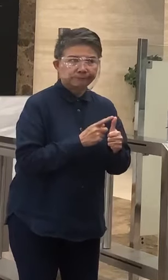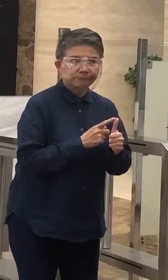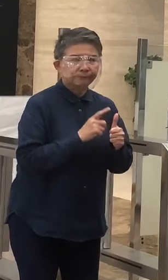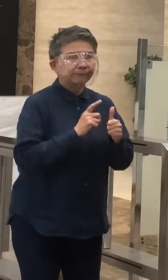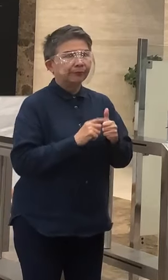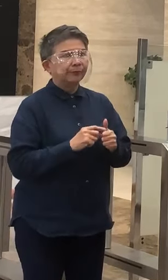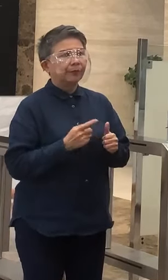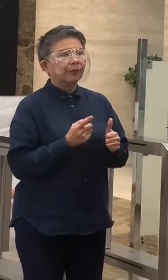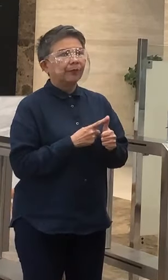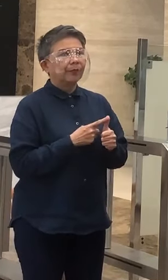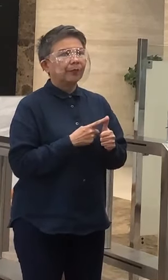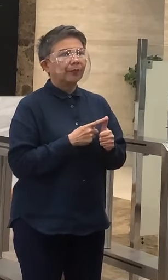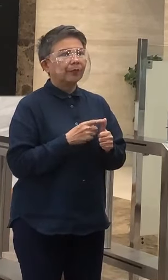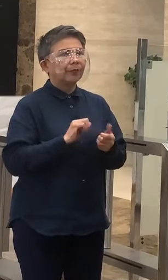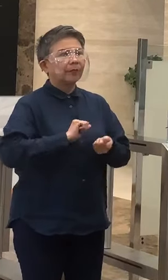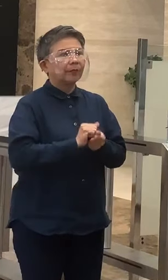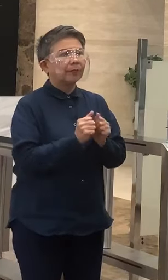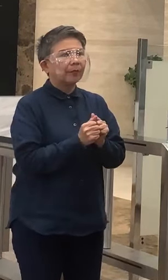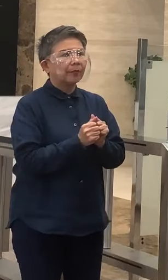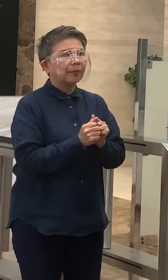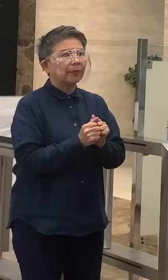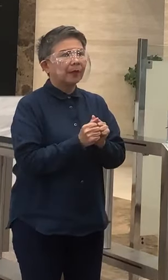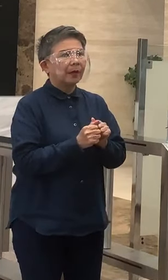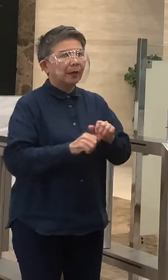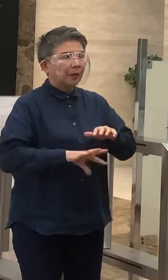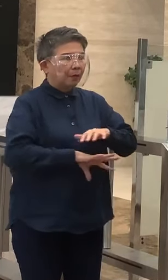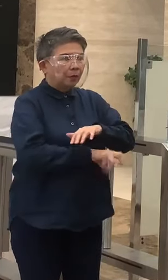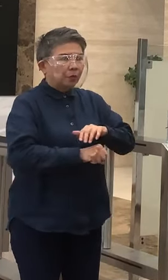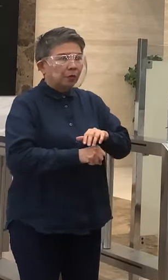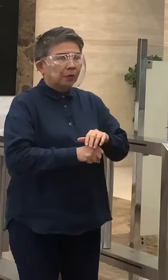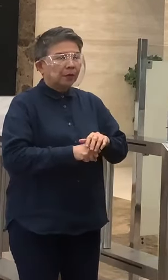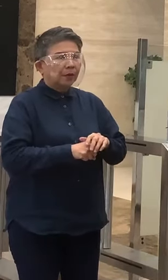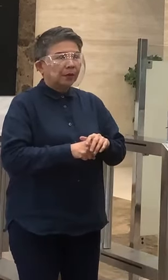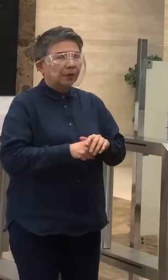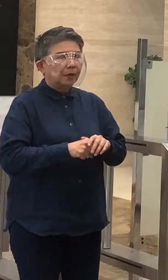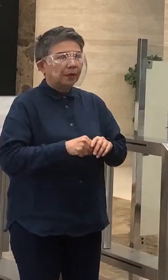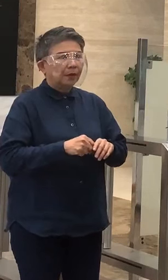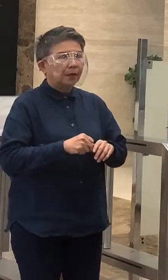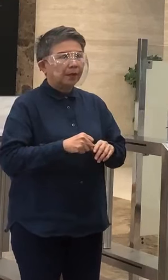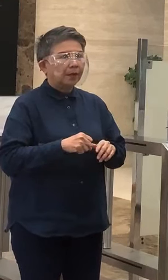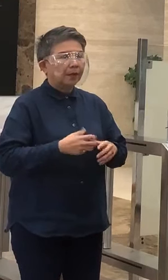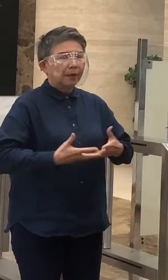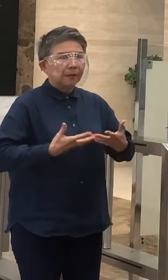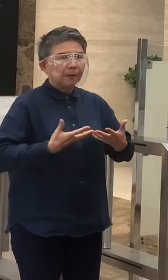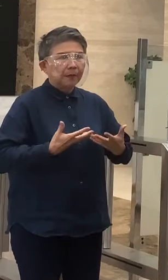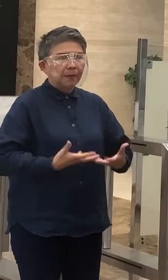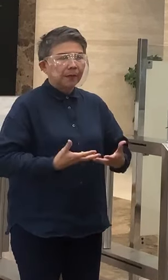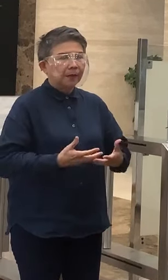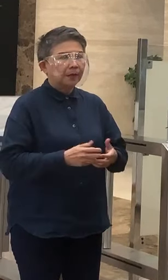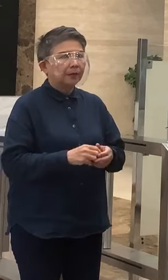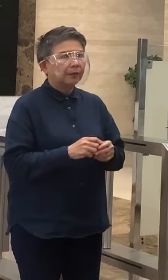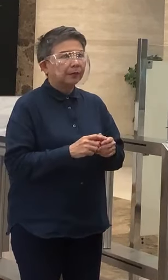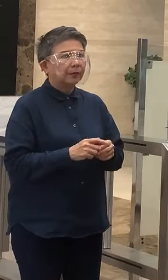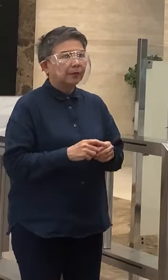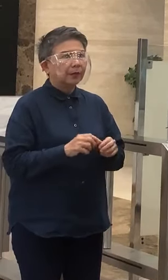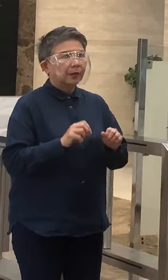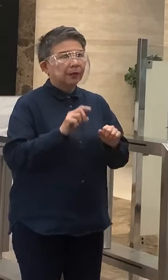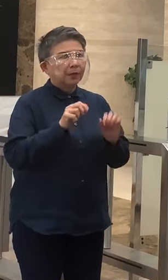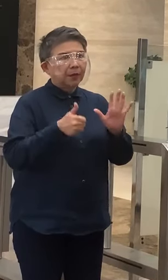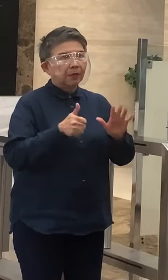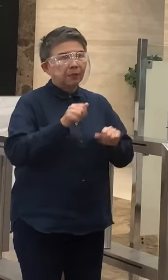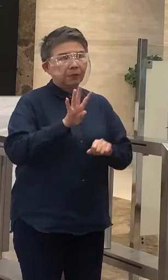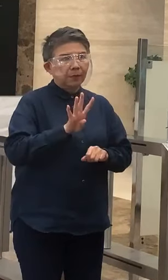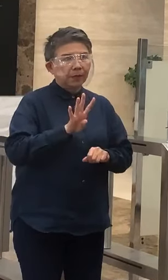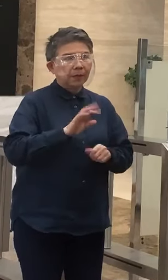yang pertama adalah kasus pencurian dengan pemberatan itu ada karena